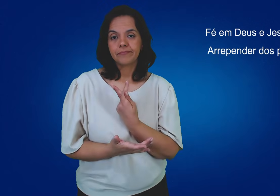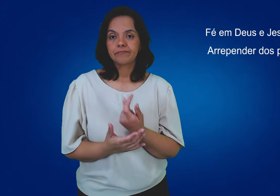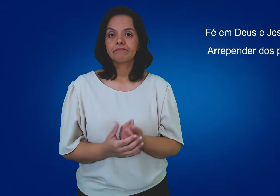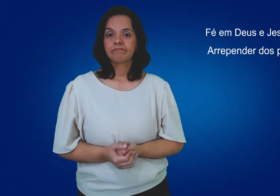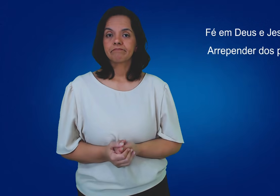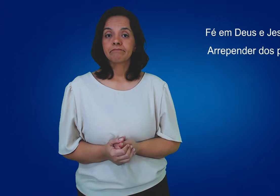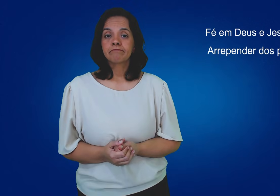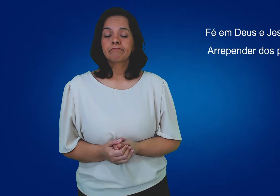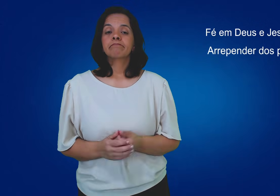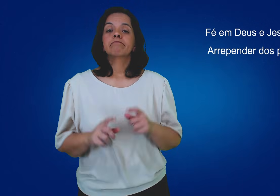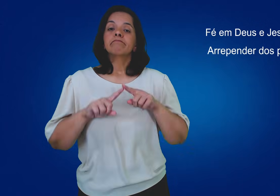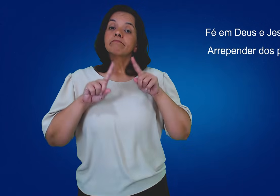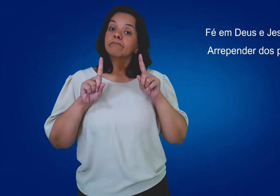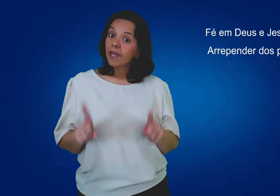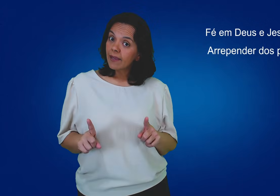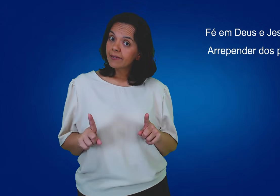sobre as escolhas erradas.